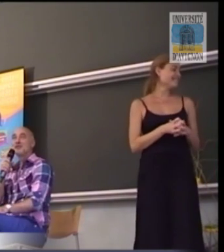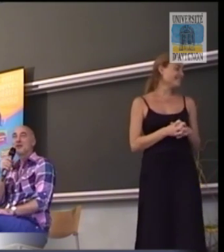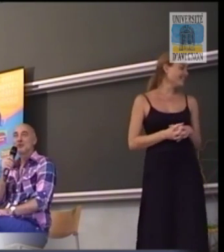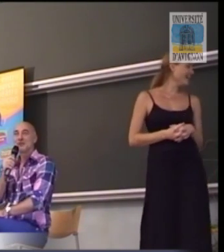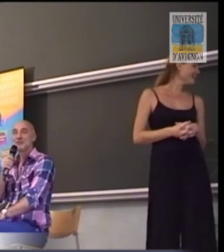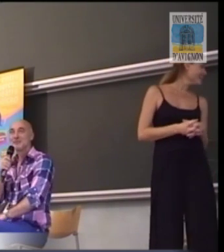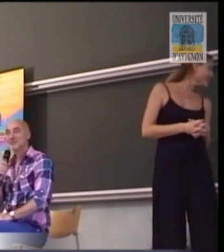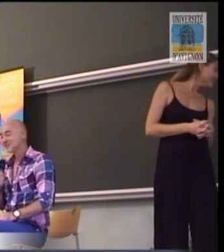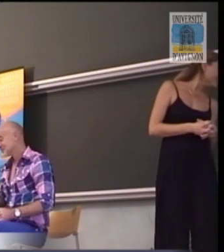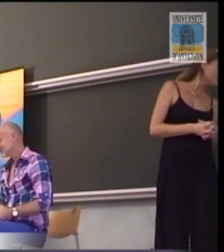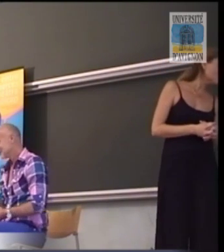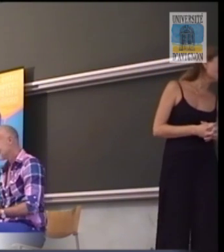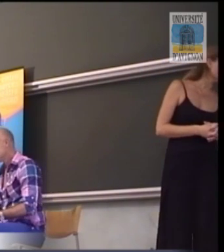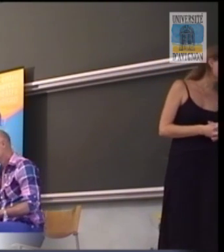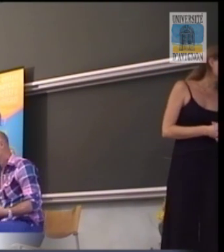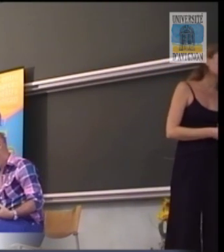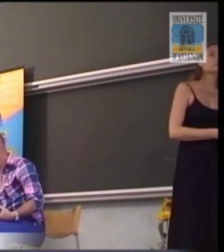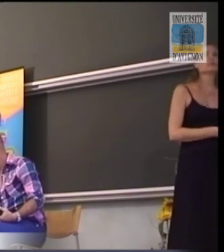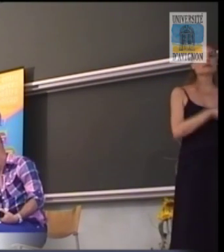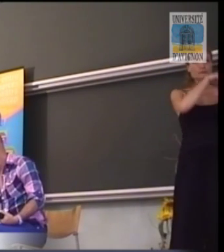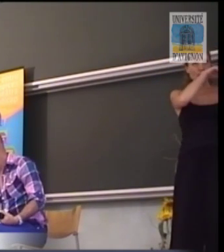Je vous écoute.